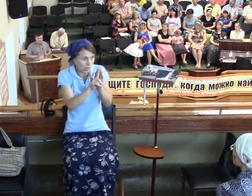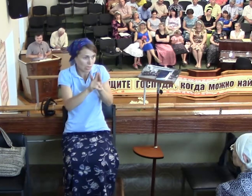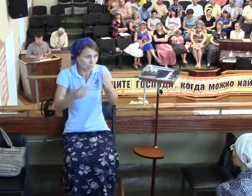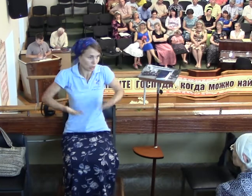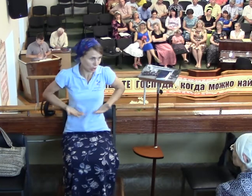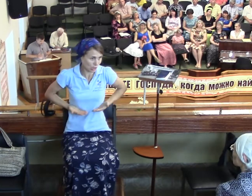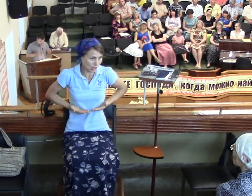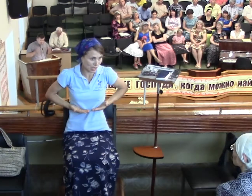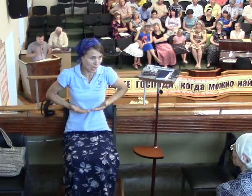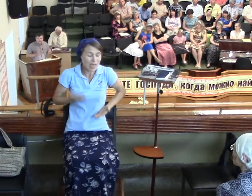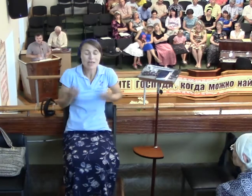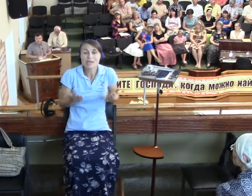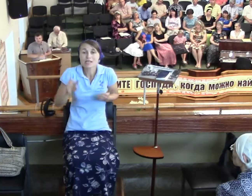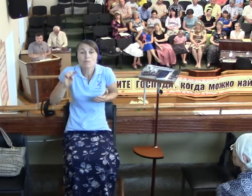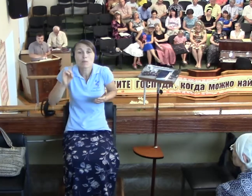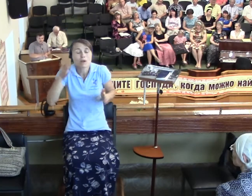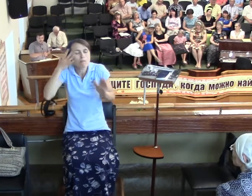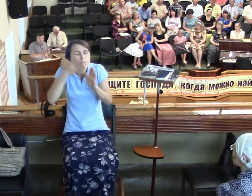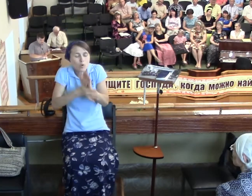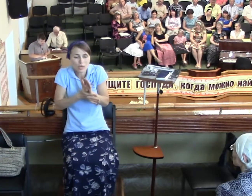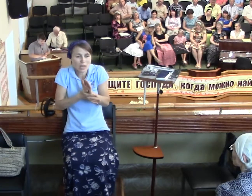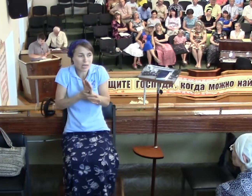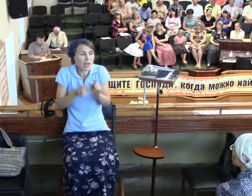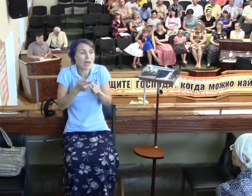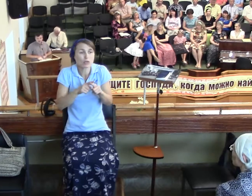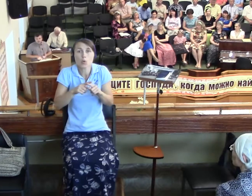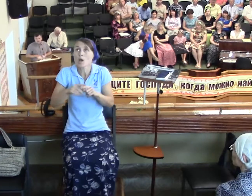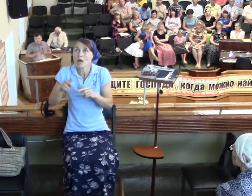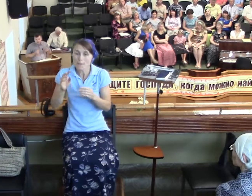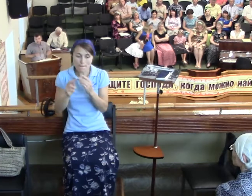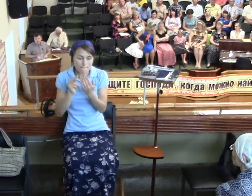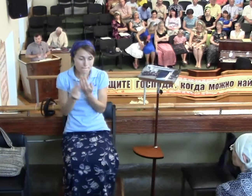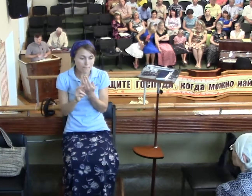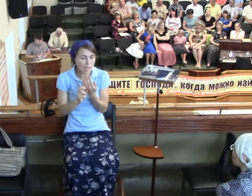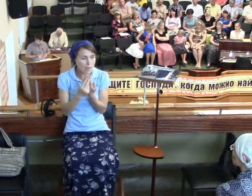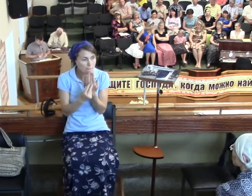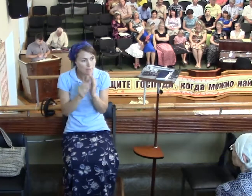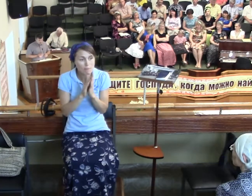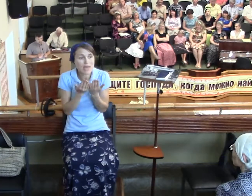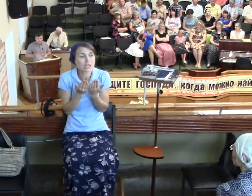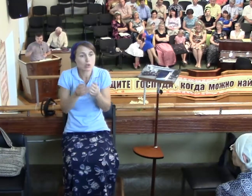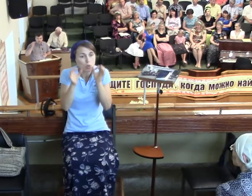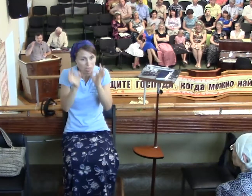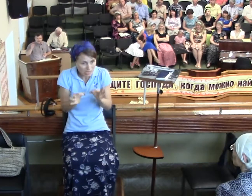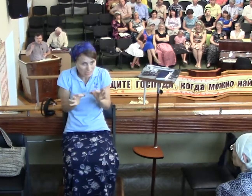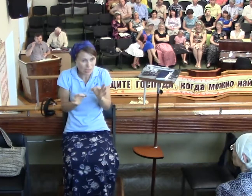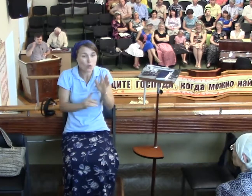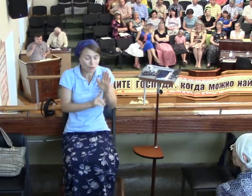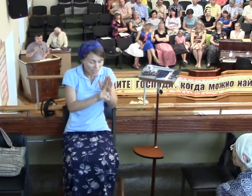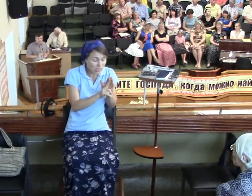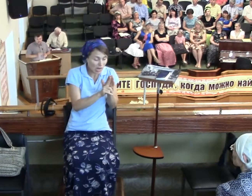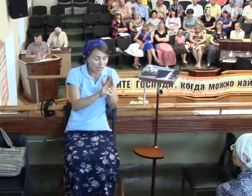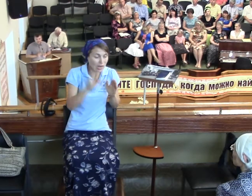пути. Если бы мы осознали вот эту библейскую истину в начале нашего следования за Иисусом Христом, вот это вот